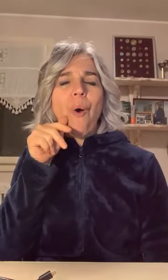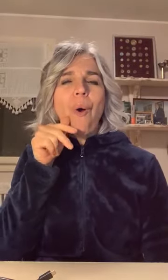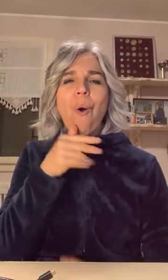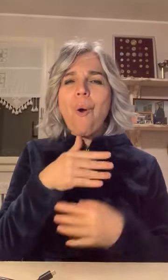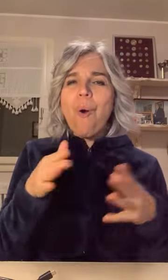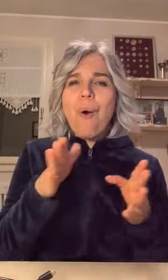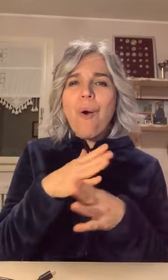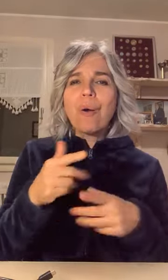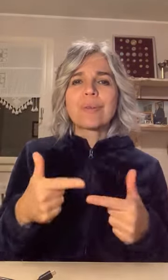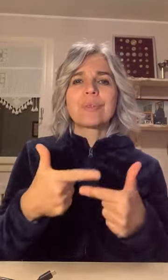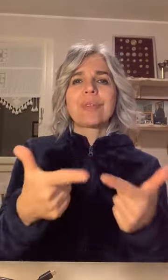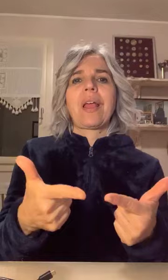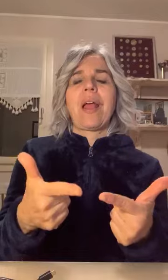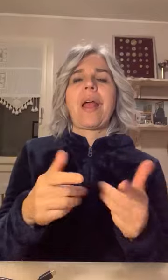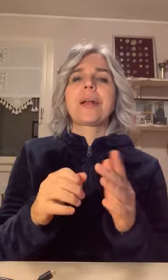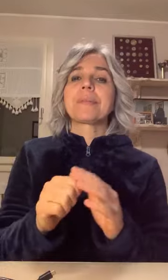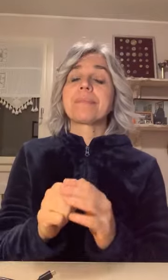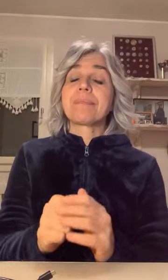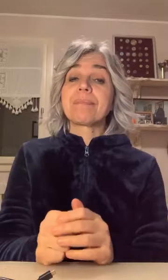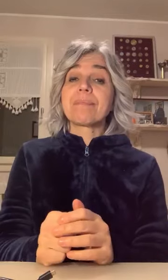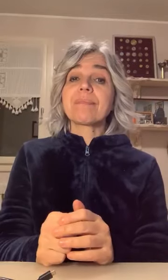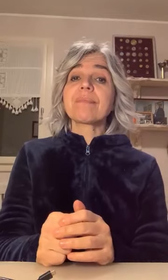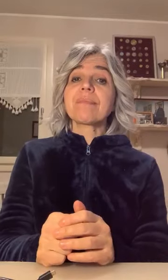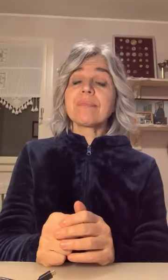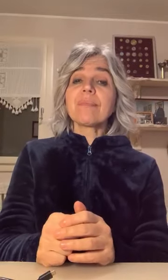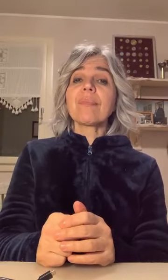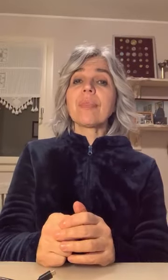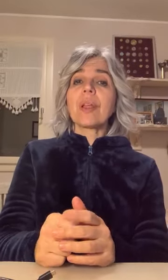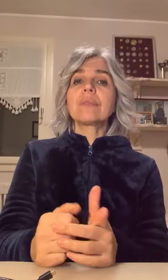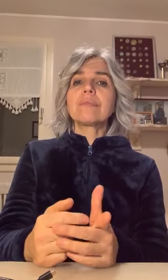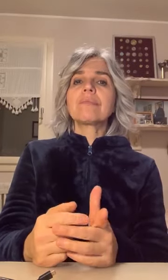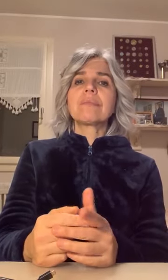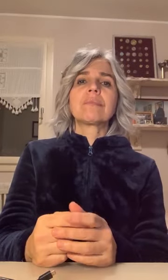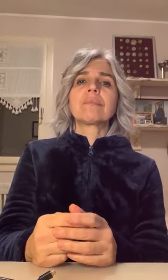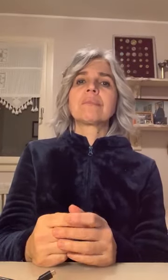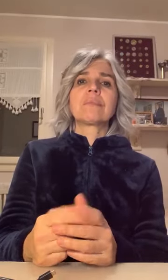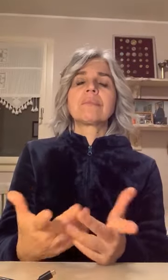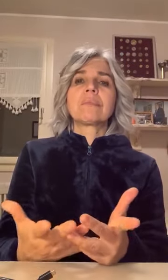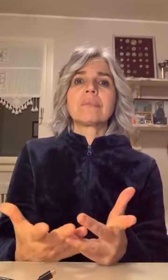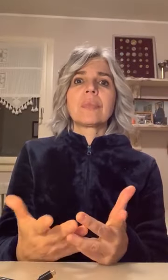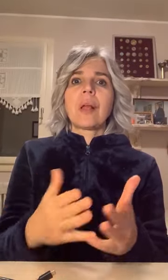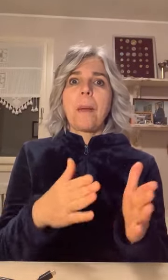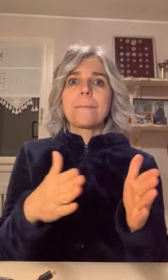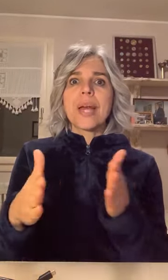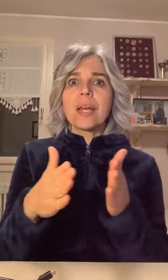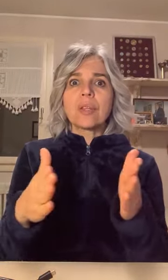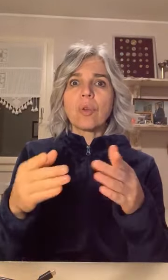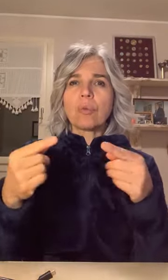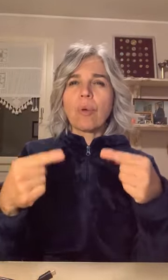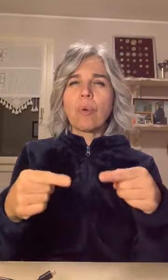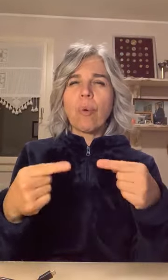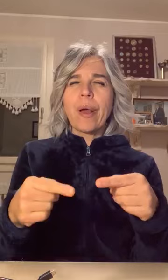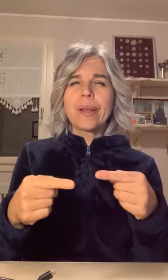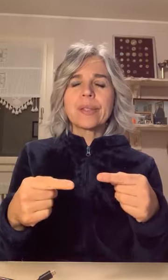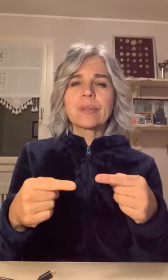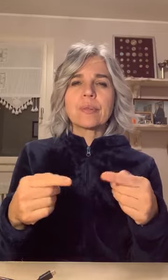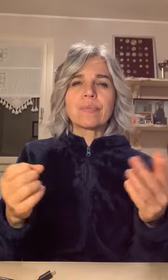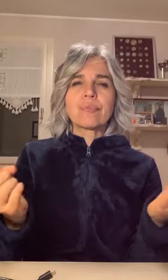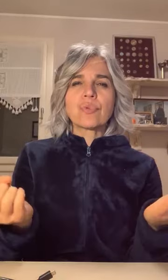sotto la sabbia e non possiamo dire che quello che noi stiamo vedendo, quello che sta avvenendo, la situazione in Italia